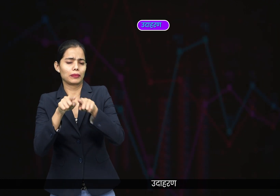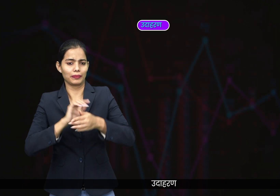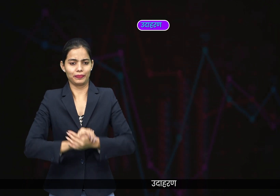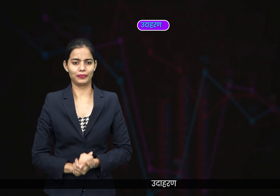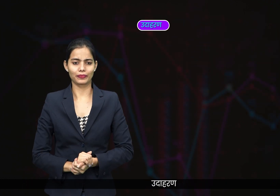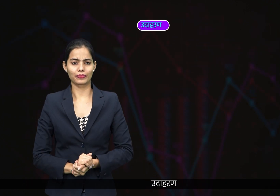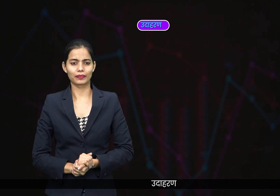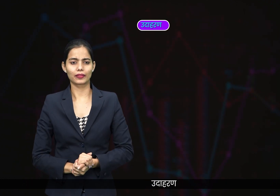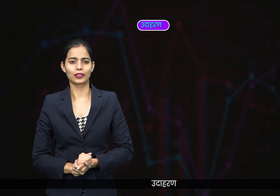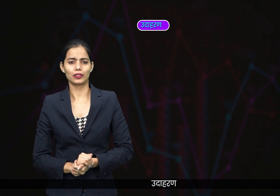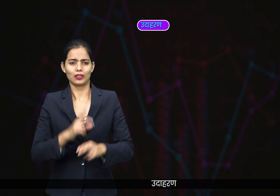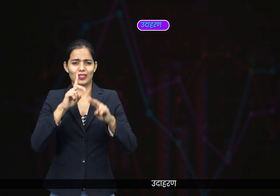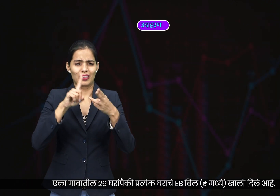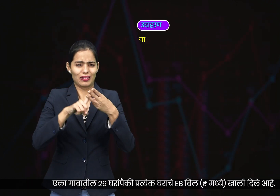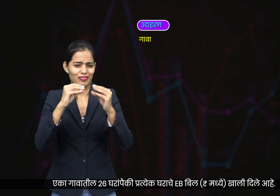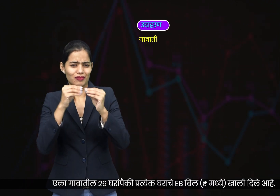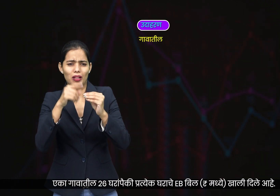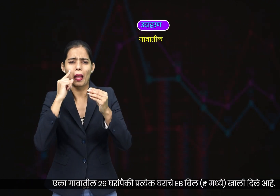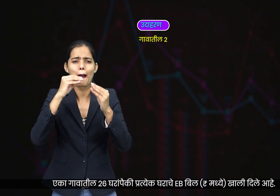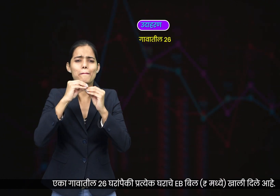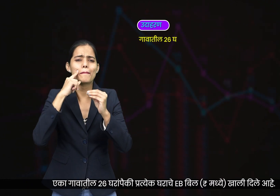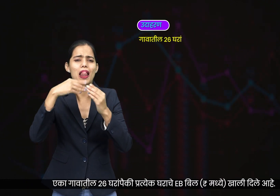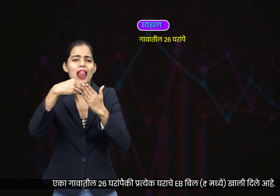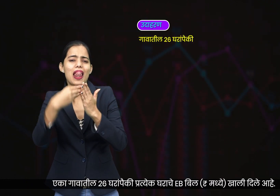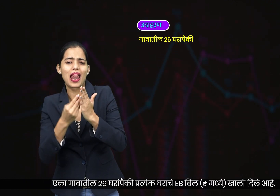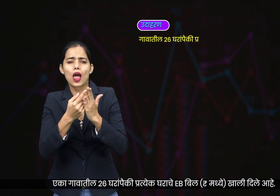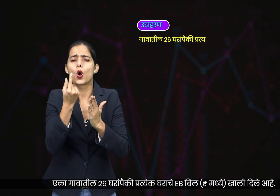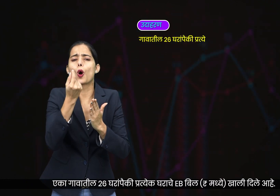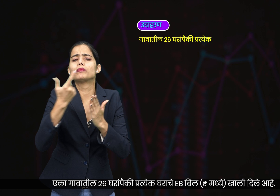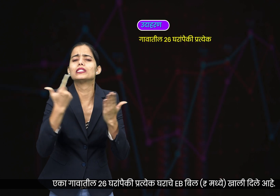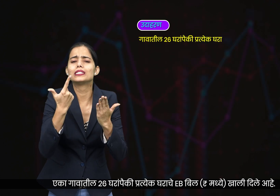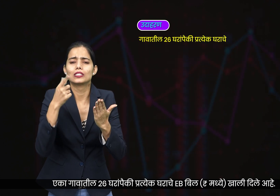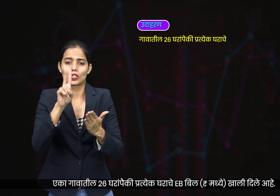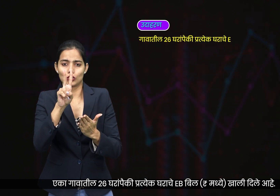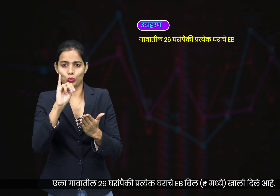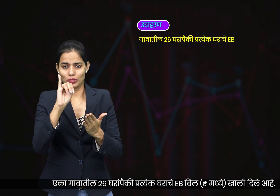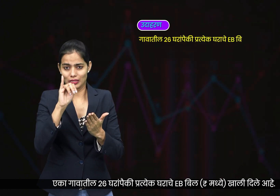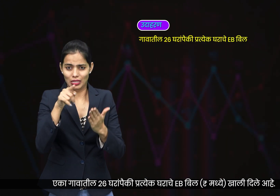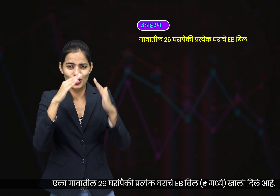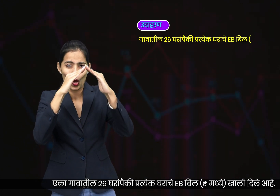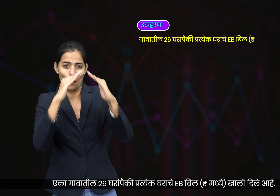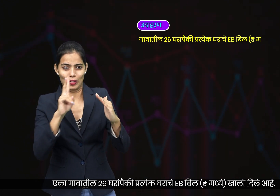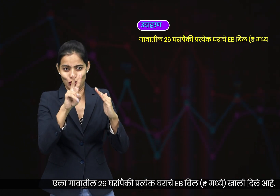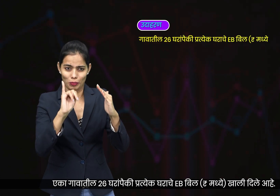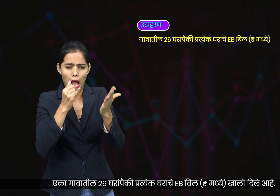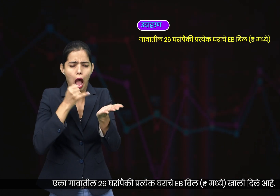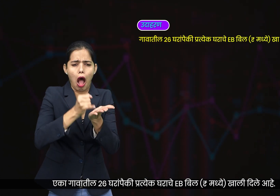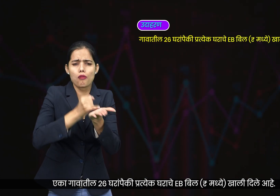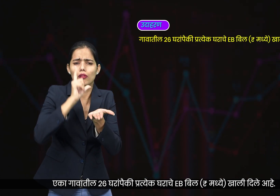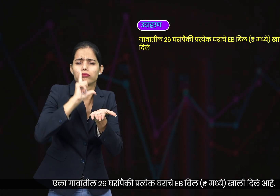उदाहरण. एका गावातील 26 घरांपैकी प्रत्येक घराचे EB बिल रुपये मध्ये